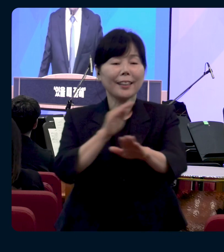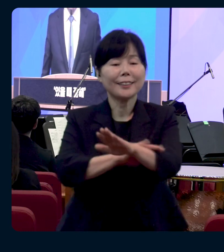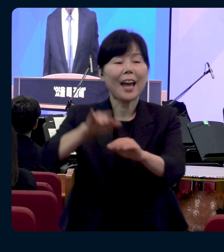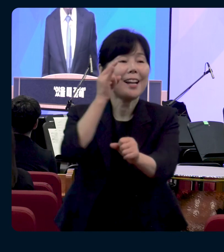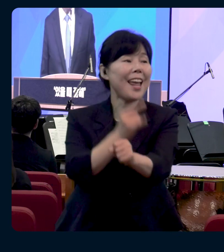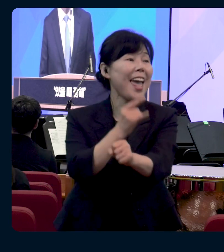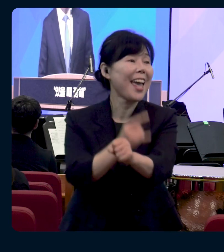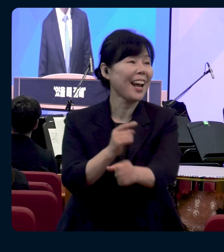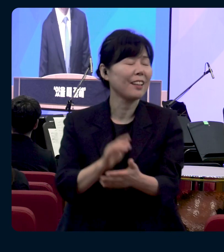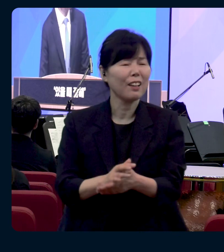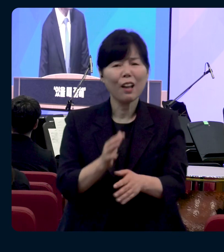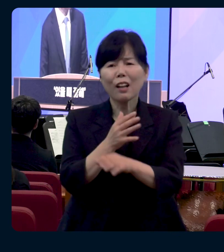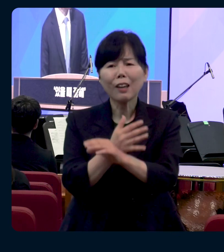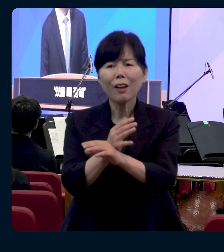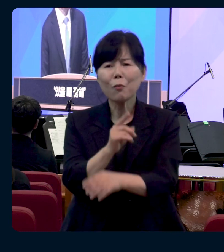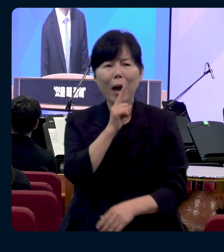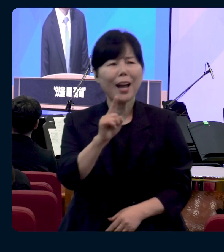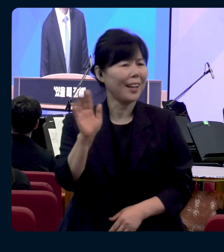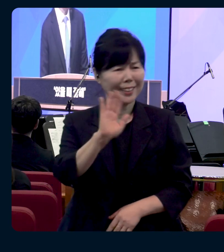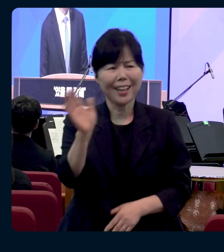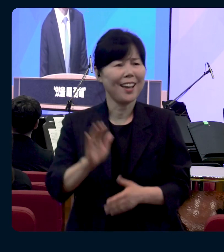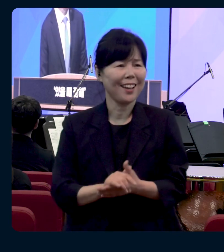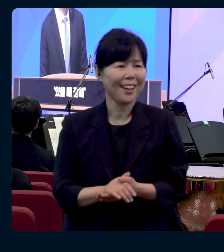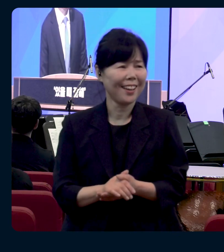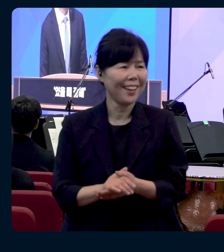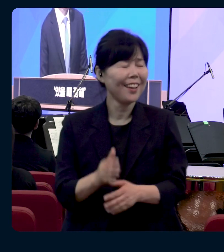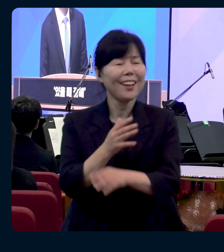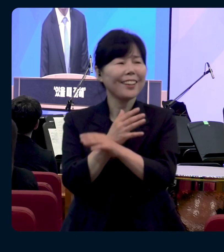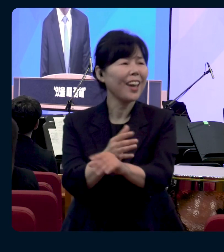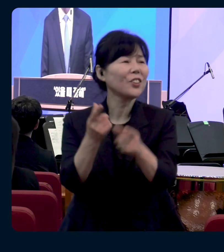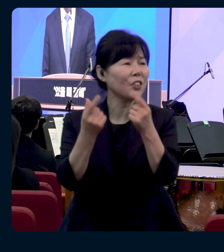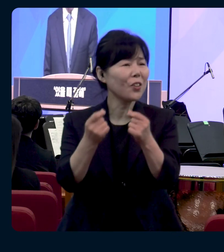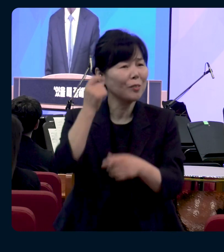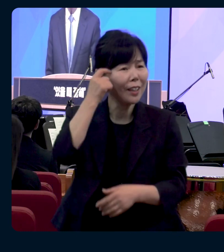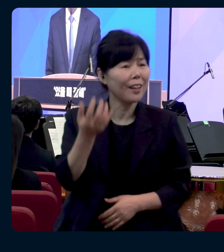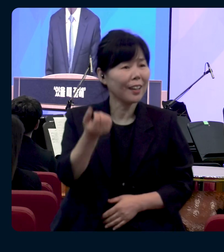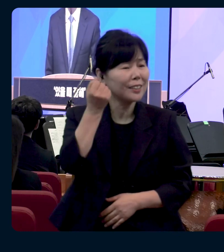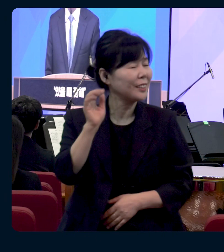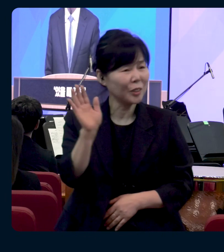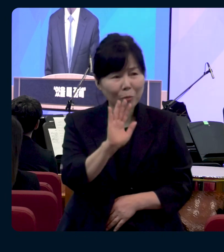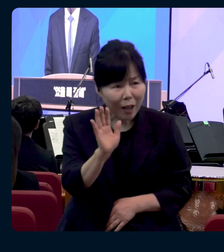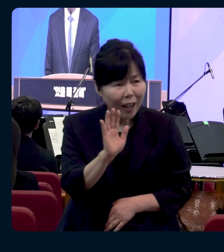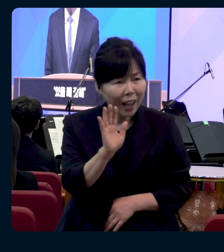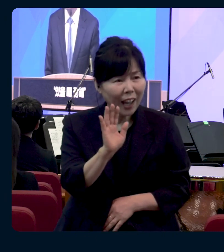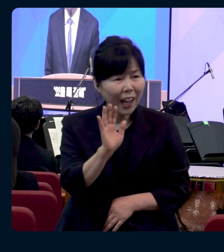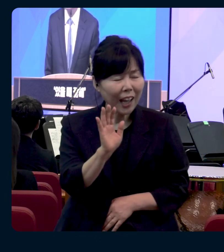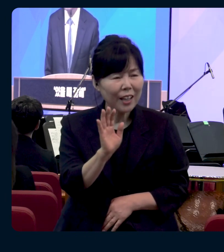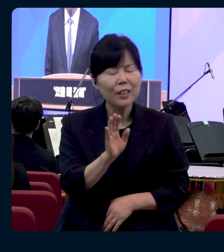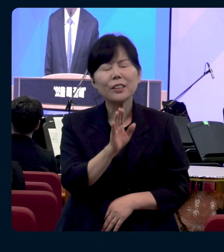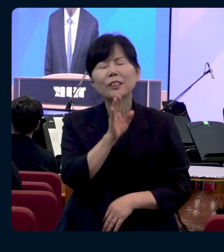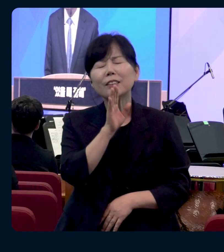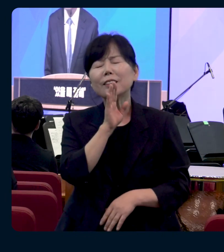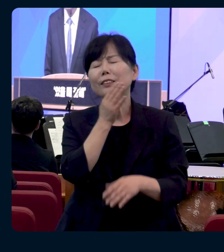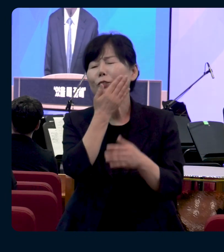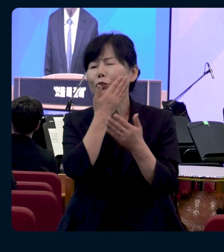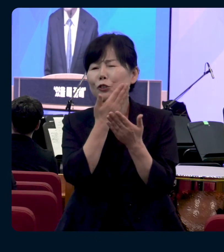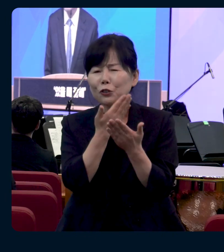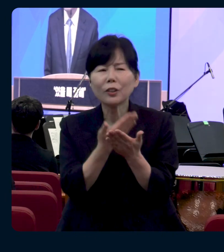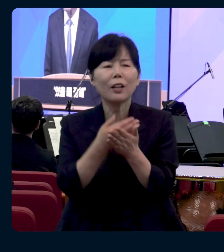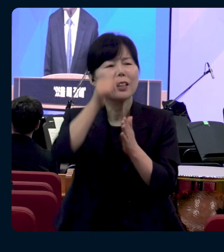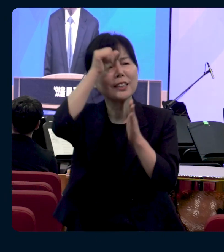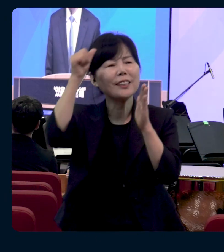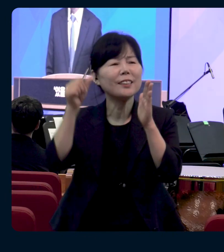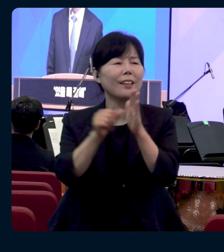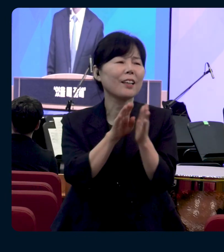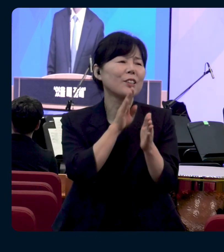이거는요 개그가 아니에요. 사실은 우리는 개그처럼 만담처럼 그렇게 말하지만 아니요, 이거는 정말 중요한 인생